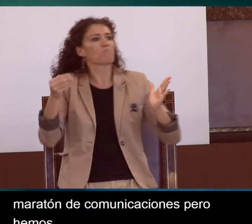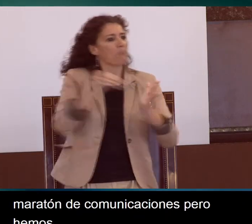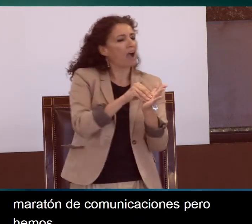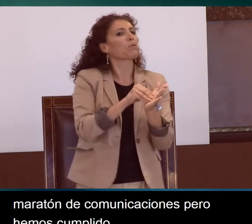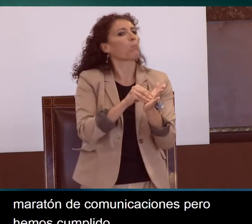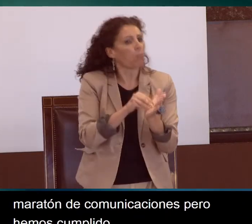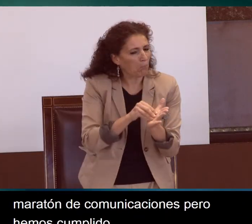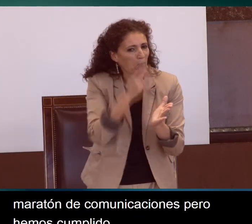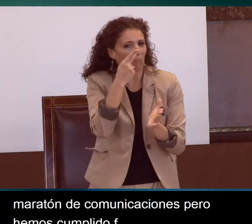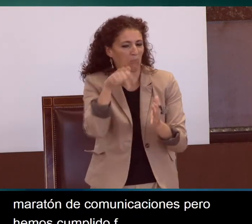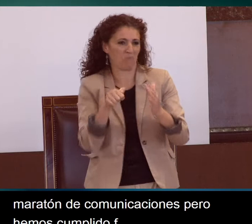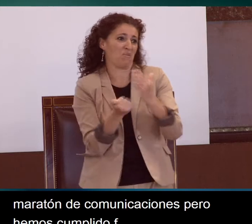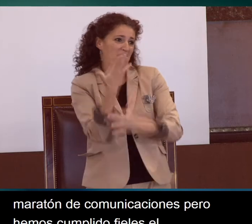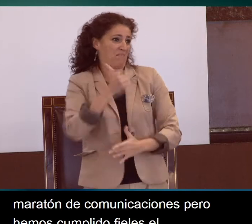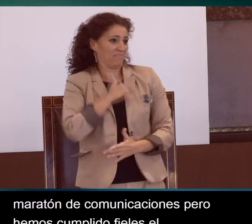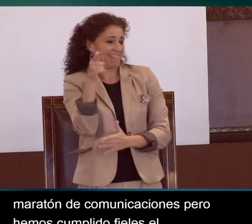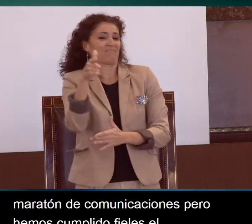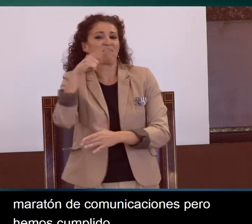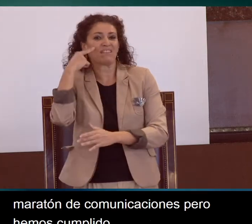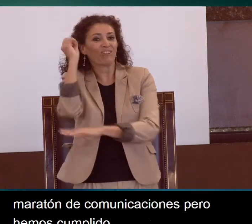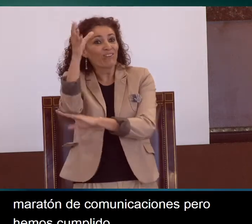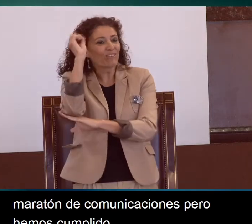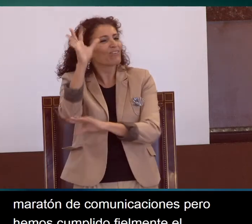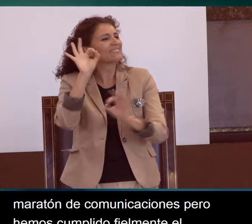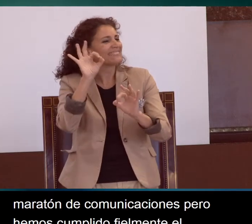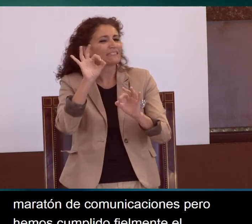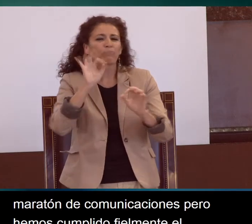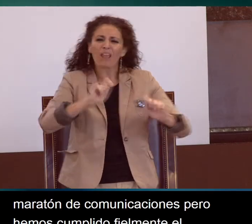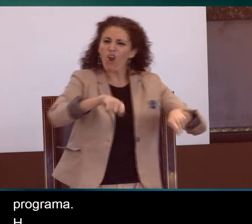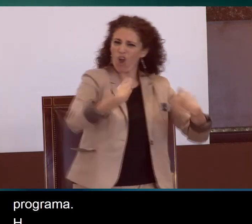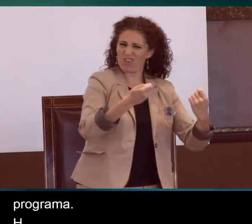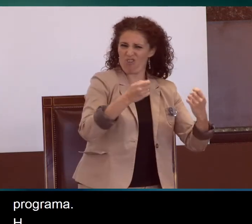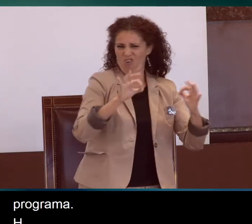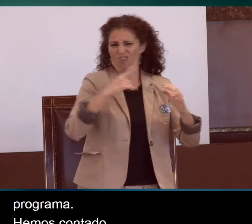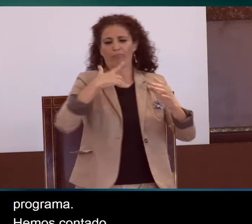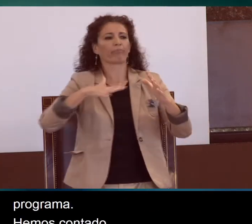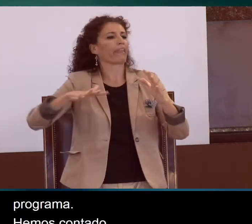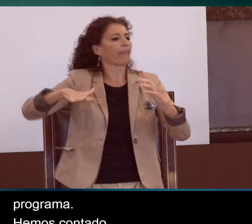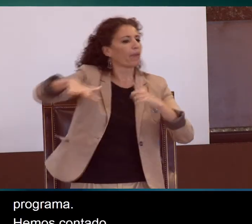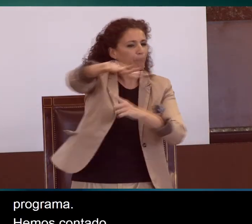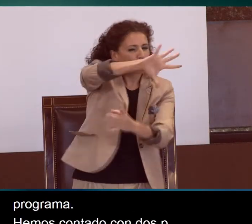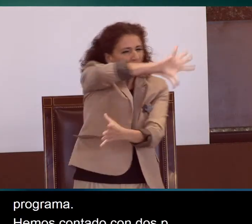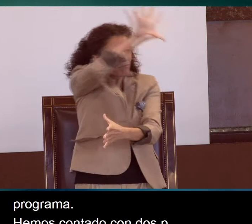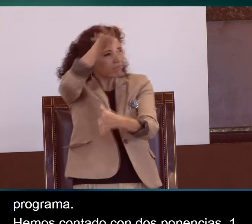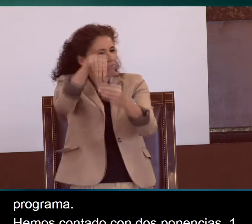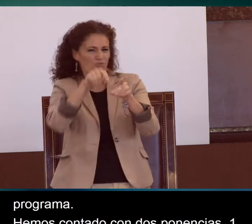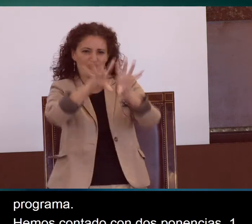perspectivas, incluyendo una nueva que se ha mencionado esta mañana por el compañero Emilio Ferreiro, que ha hecho su exposición, sobre la